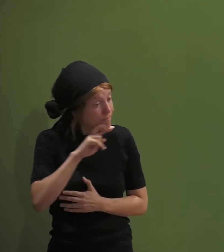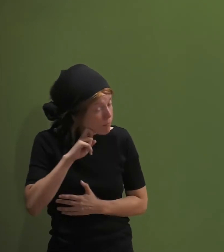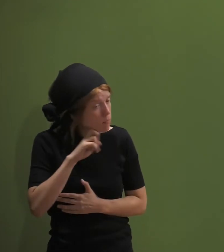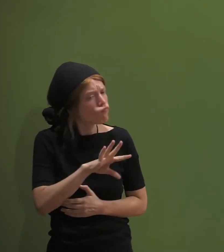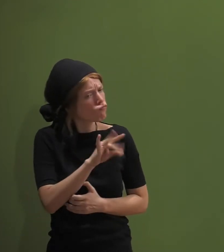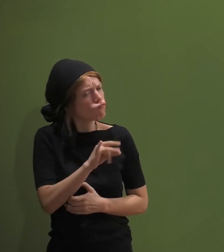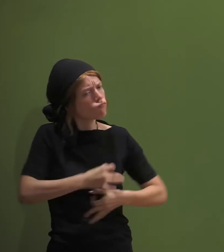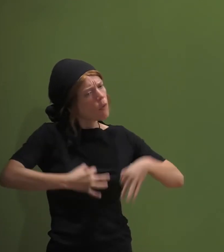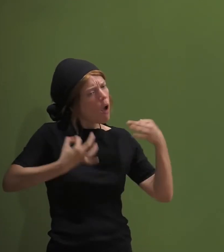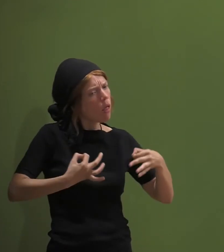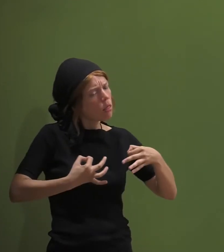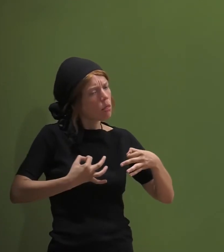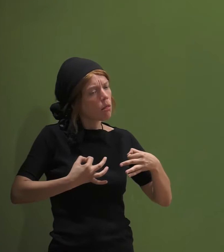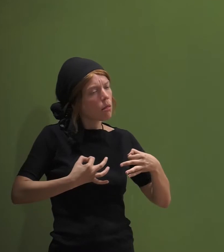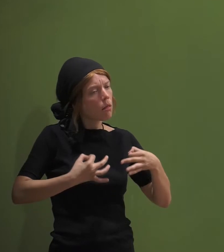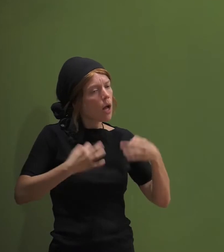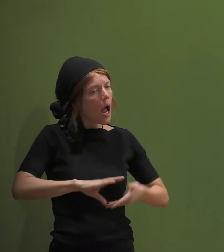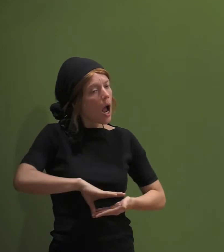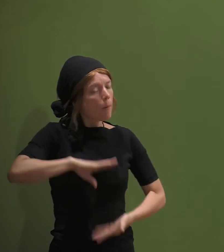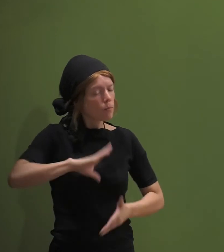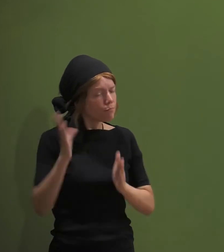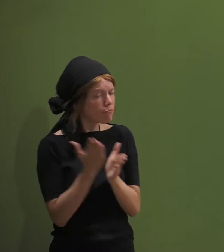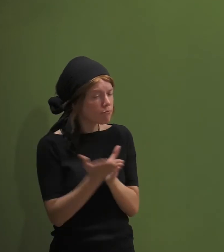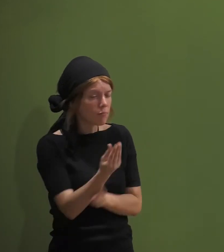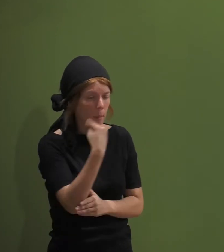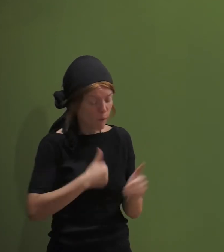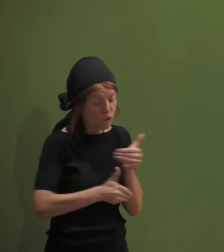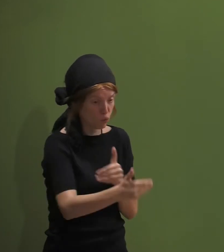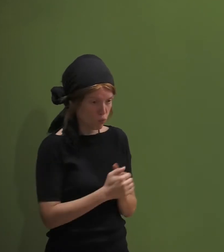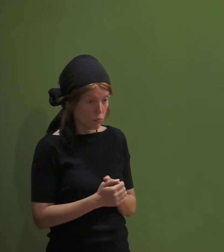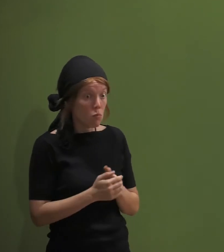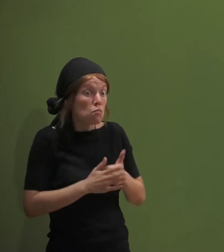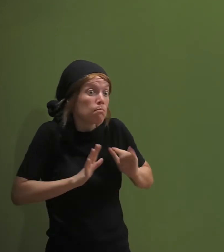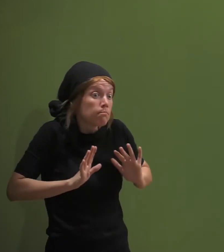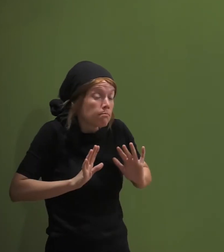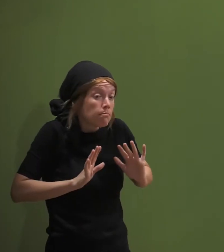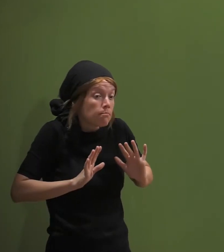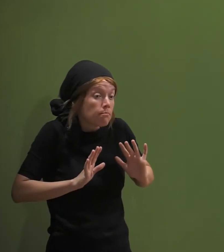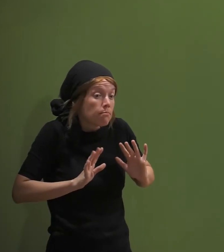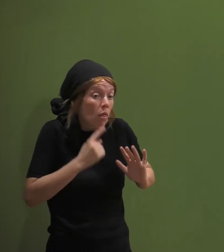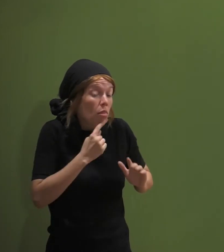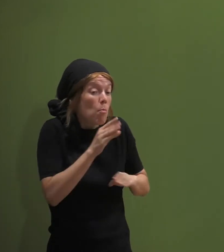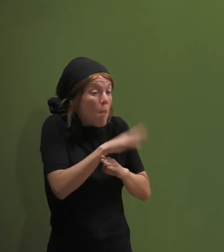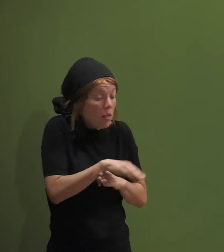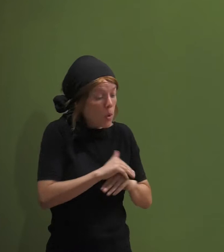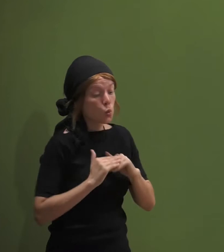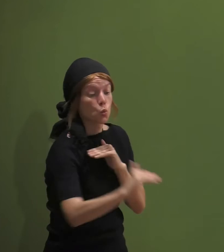sí que garantizaría en mayor medida la capacidad de producir alimentos en el futuro, al menos por lo que respecta al mantenimiento del suelo, pero